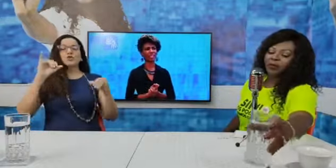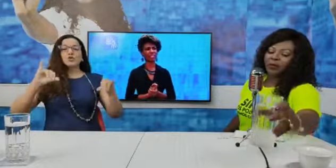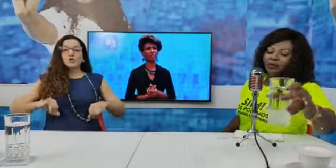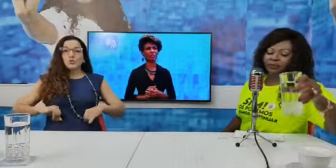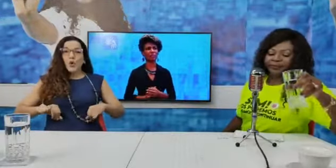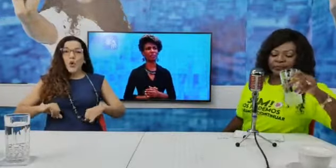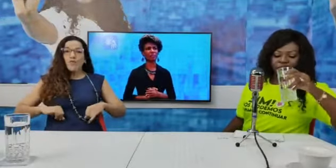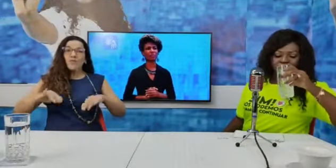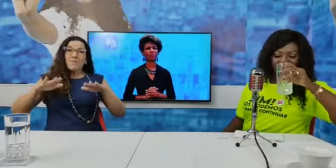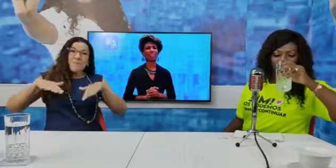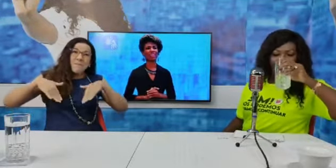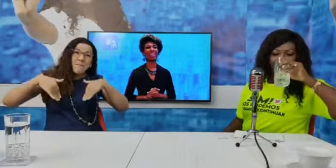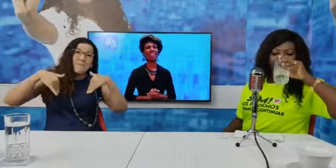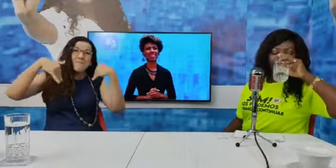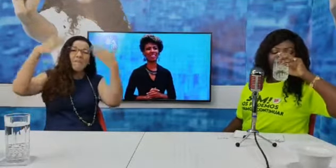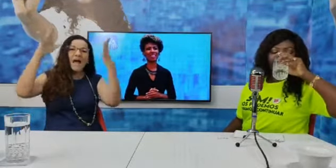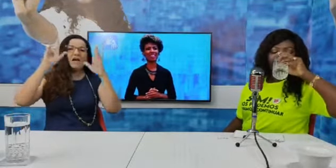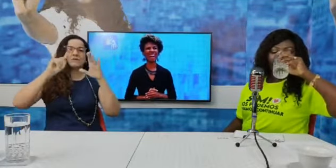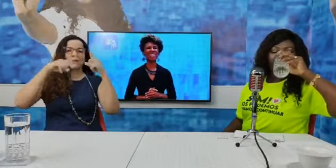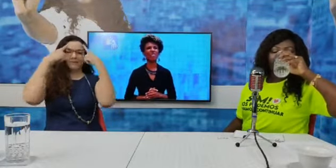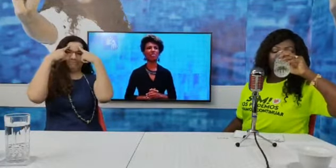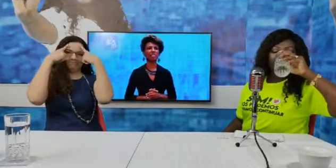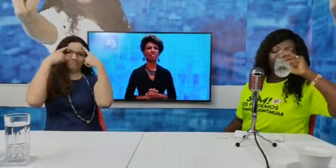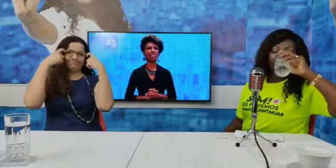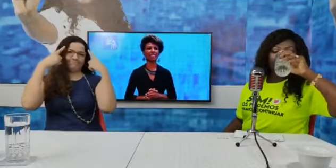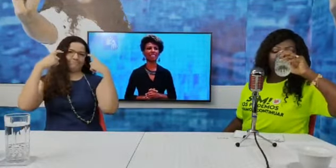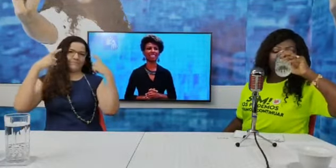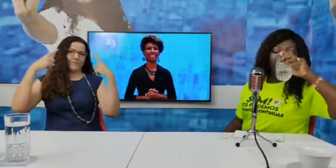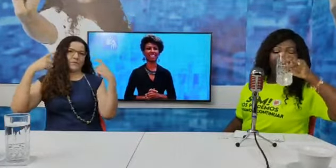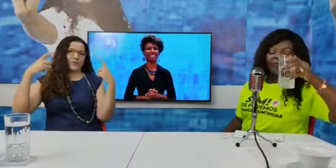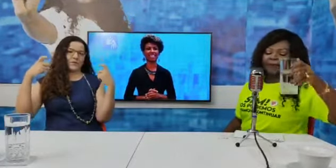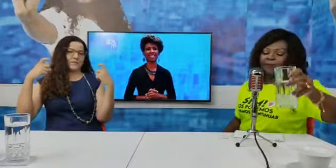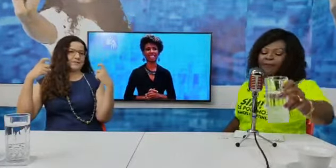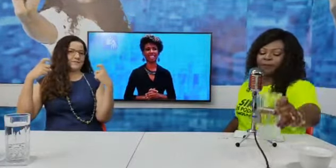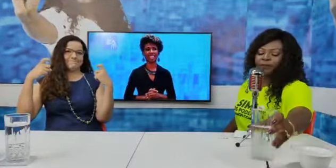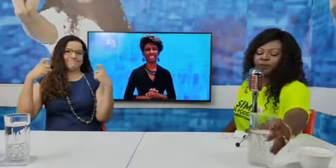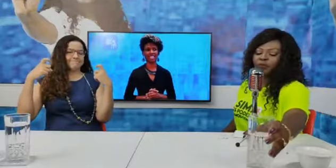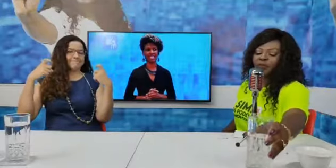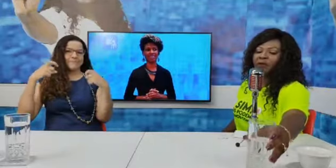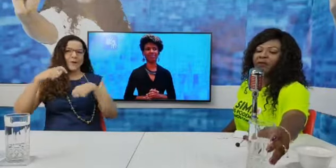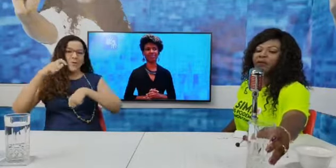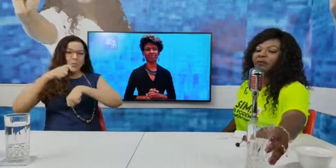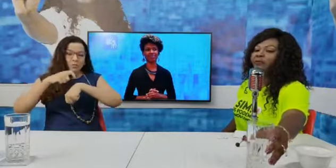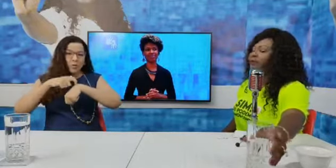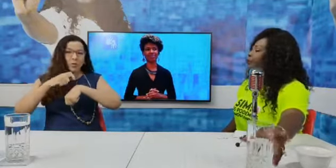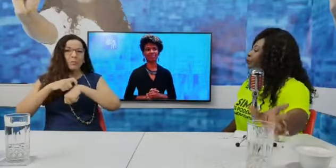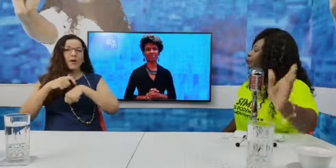Verdade. O mais difícil ainda, a questão da violência.